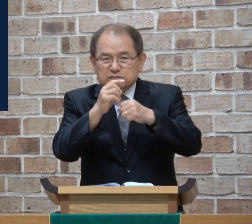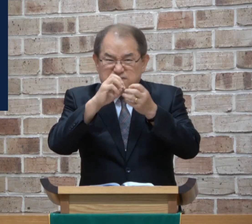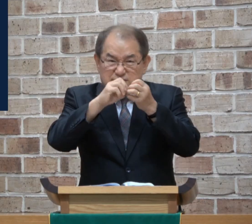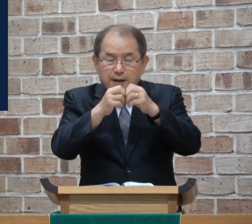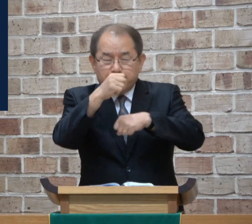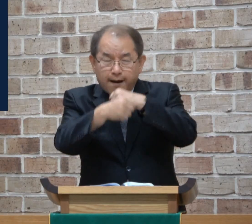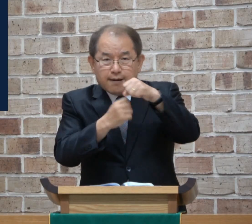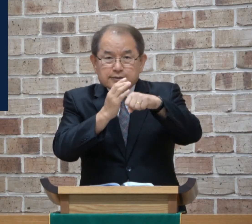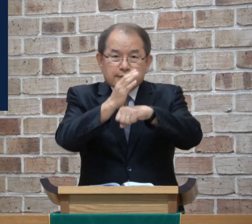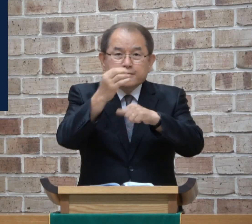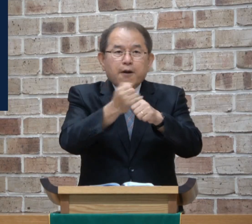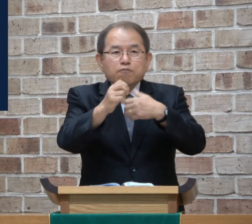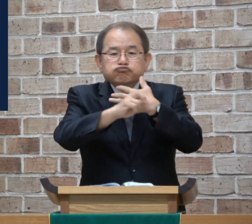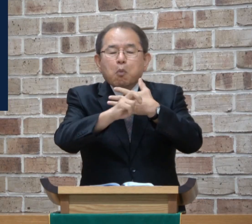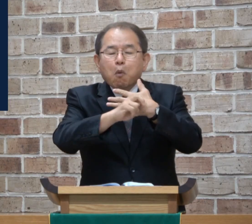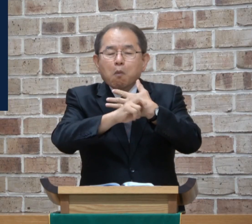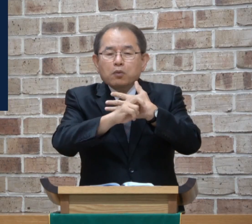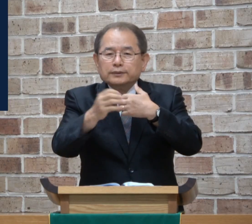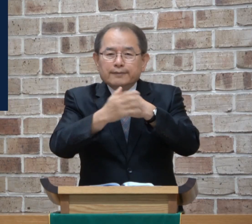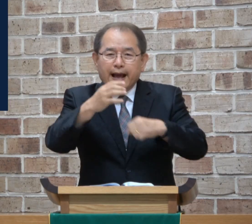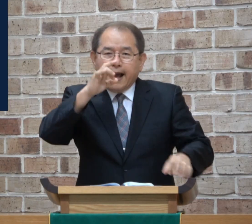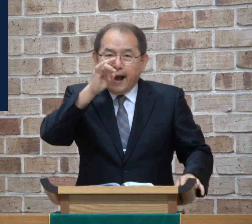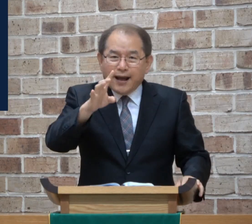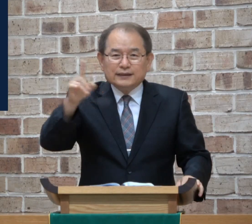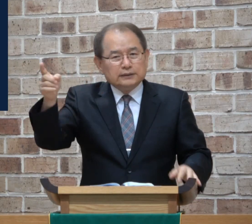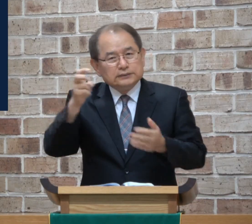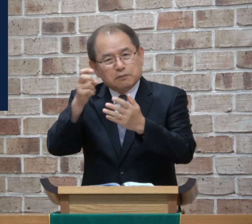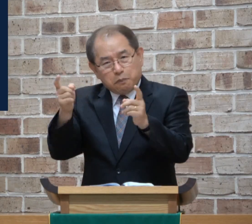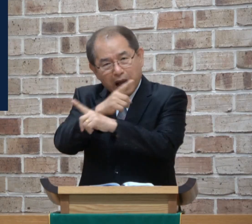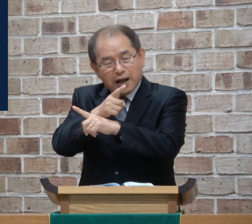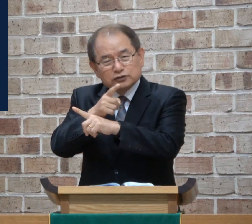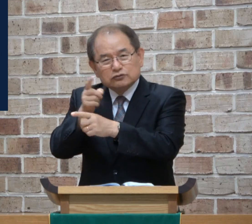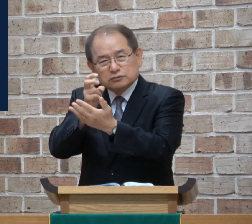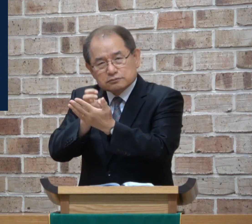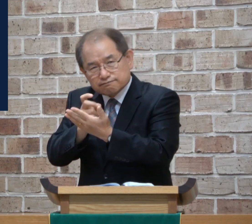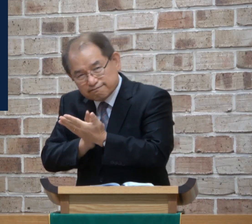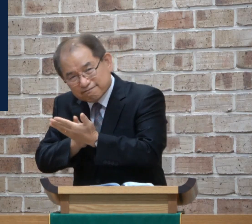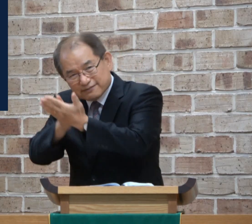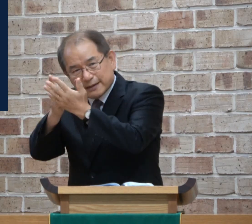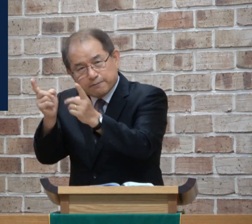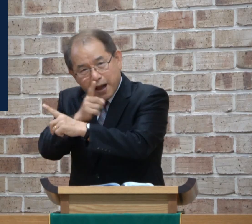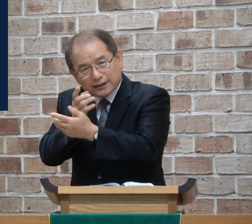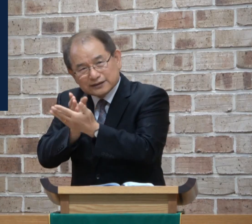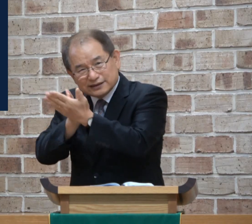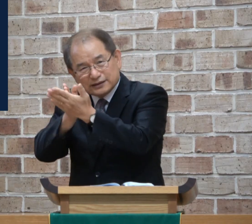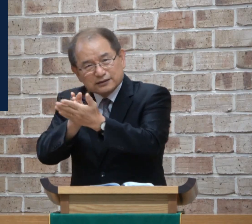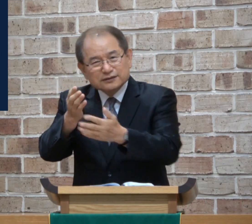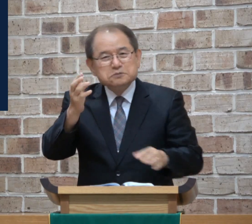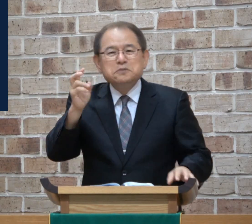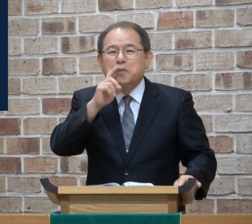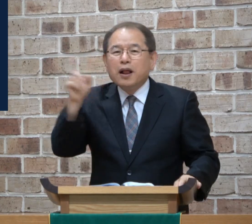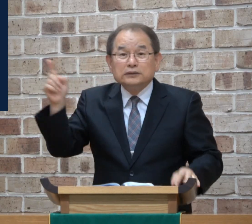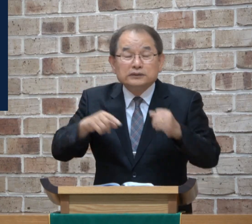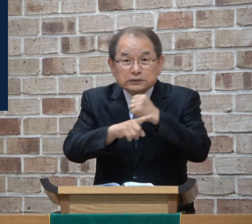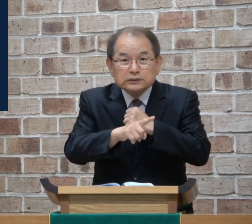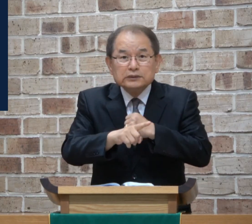그래서 할당량이 너무나 저렇게 확대되면 저것은 불법입니다. 그래서 이것을 다시 시행해서 법을